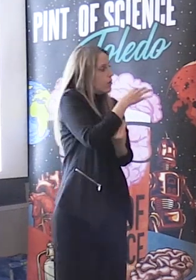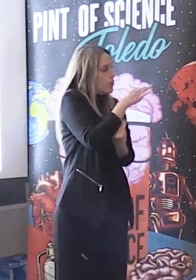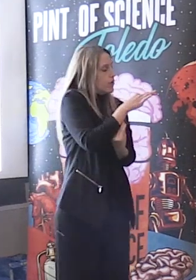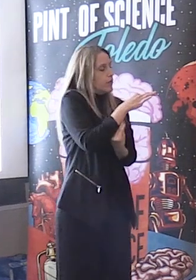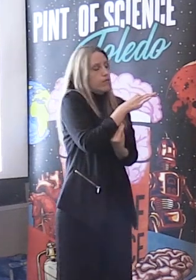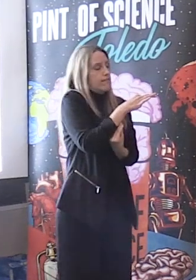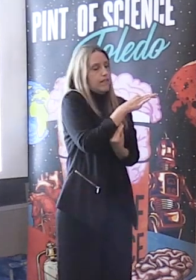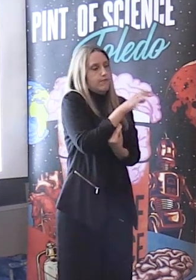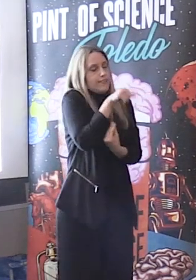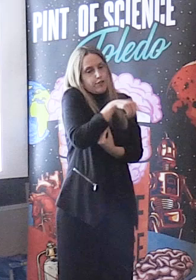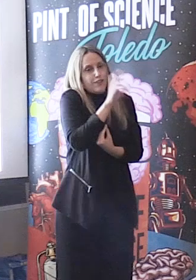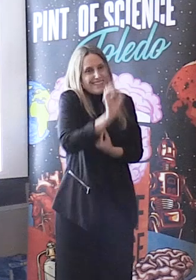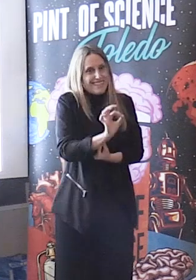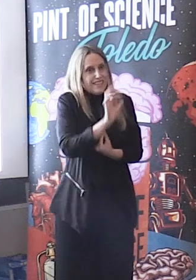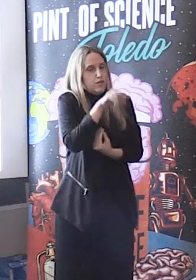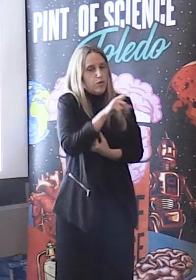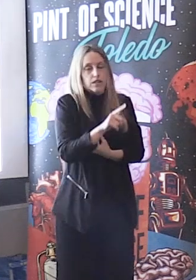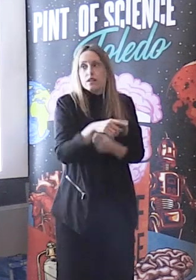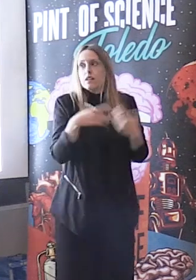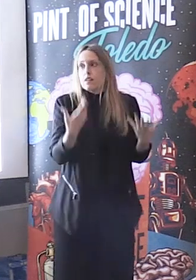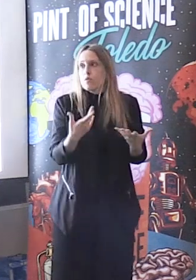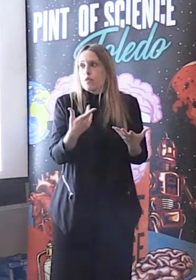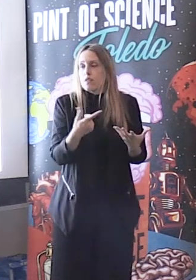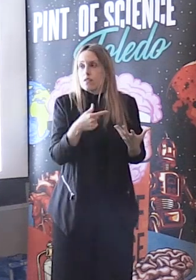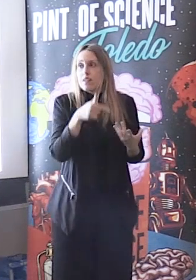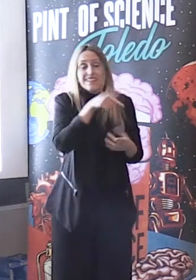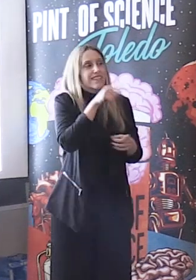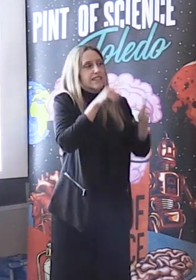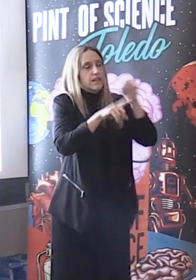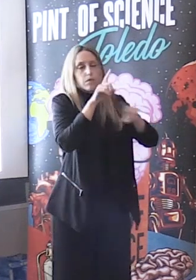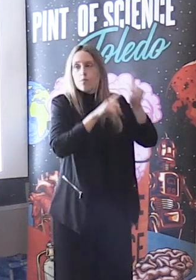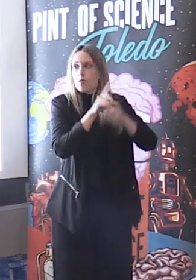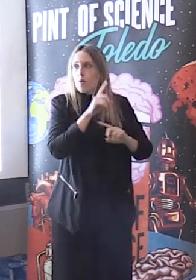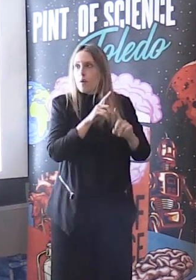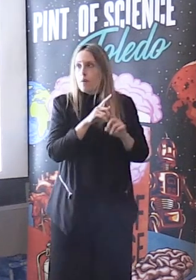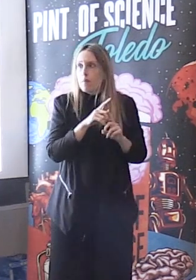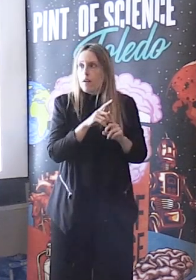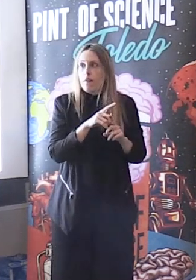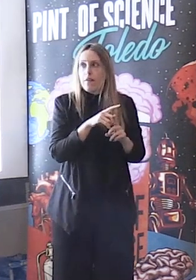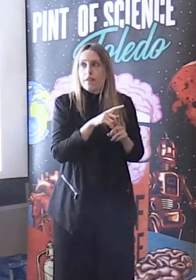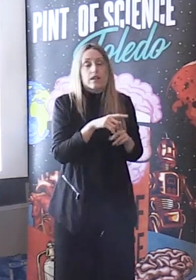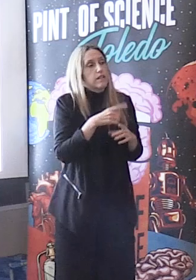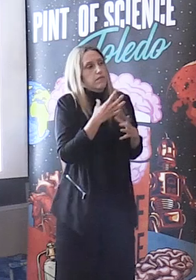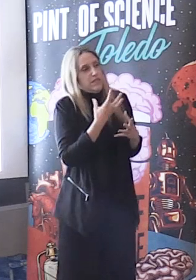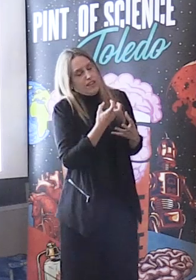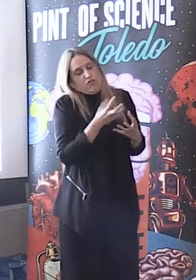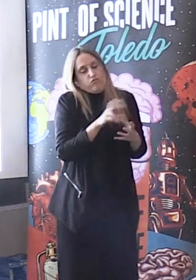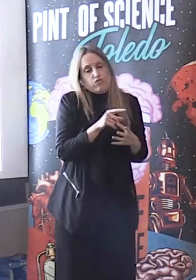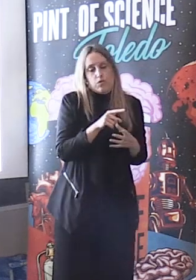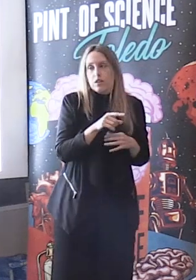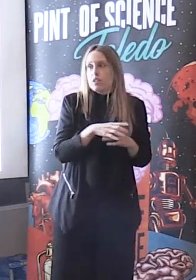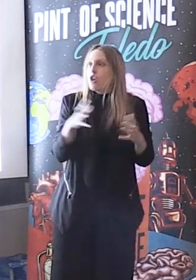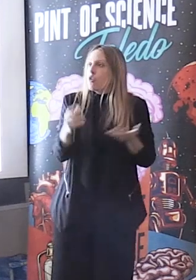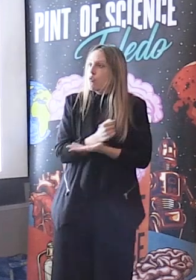tendrá. Esto no va a pasar. Entonces yo creo que este problema no es tan serio. Y